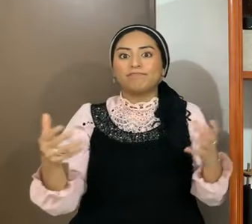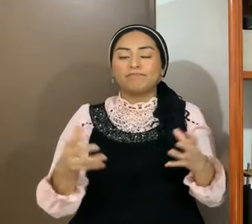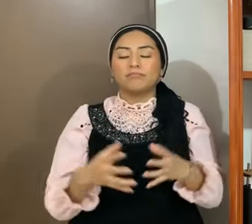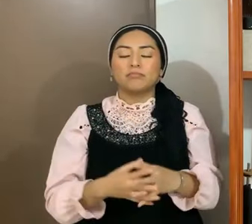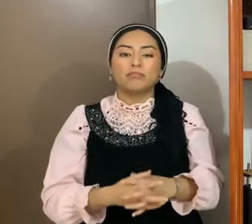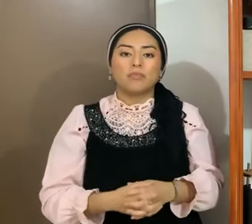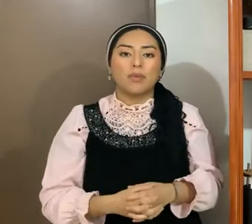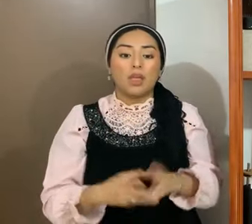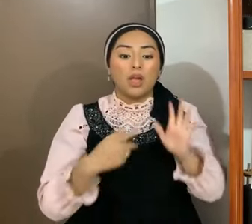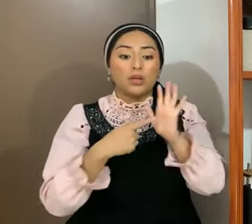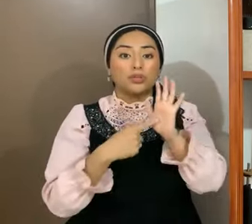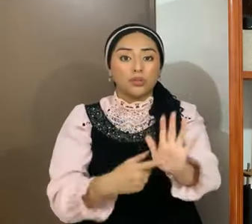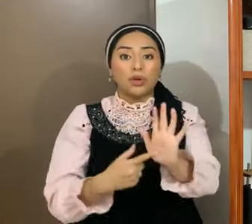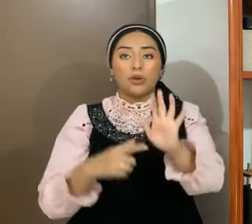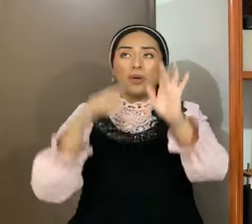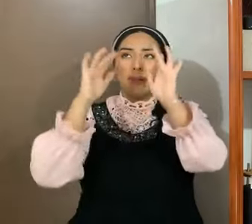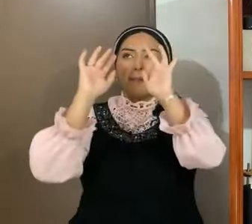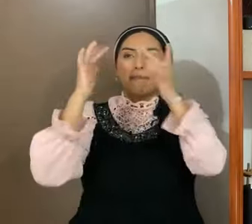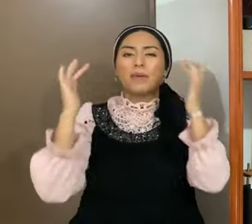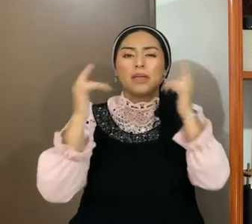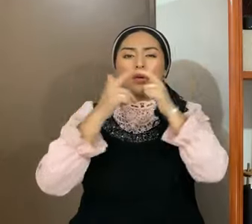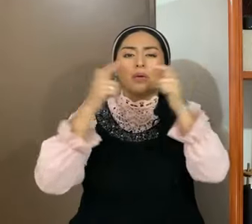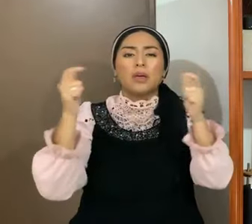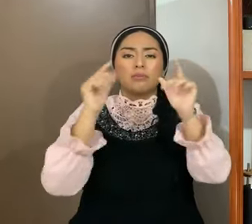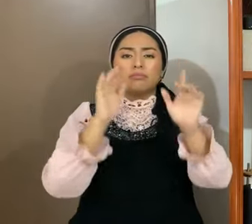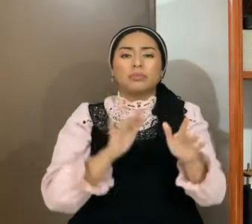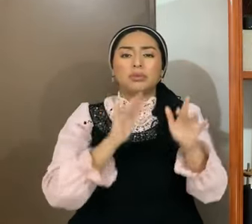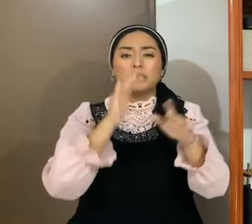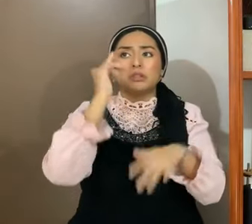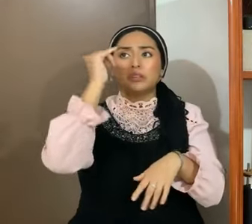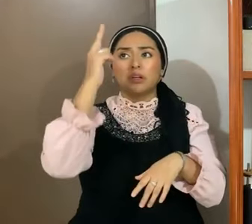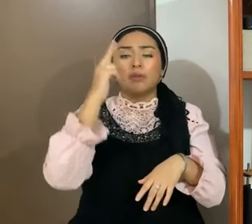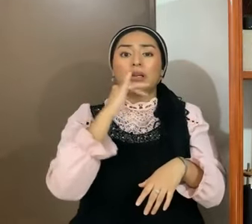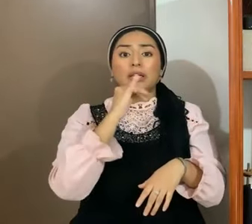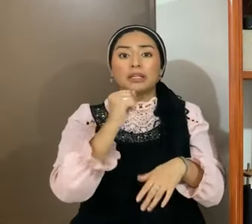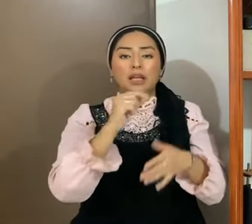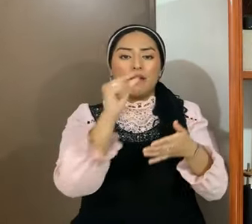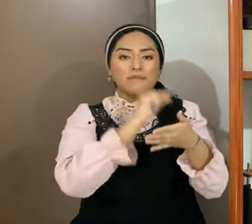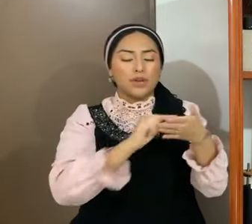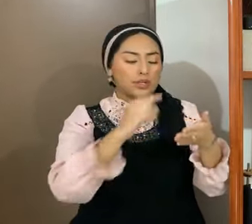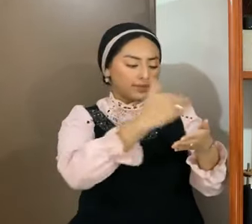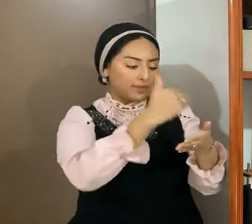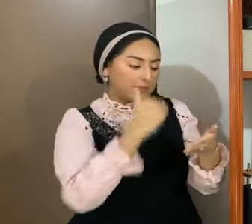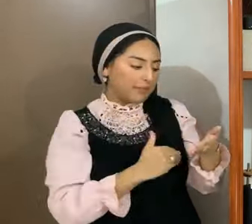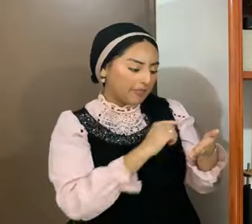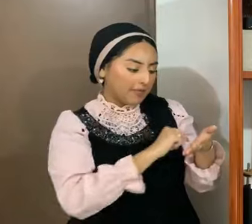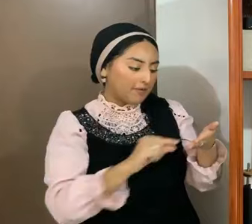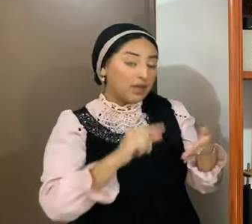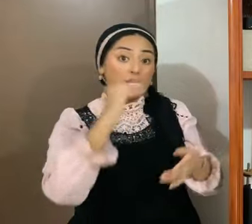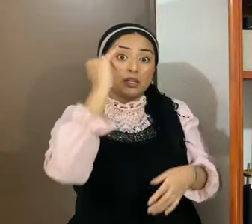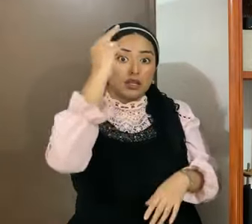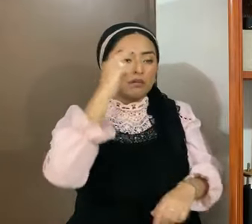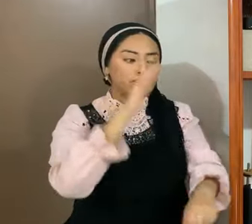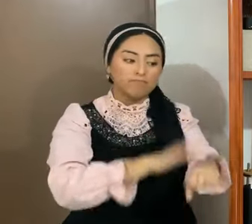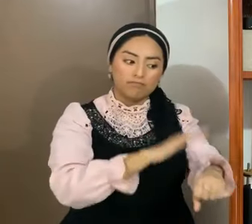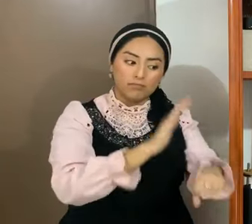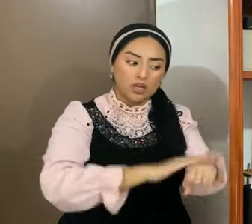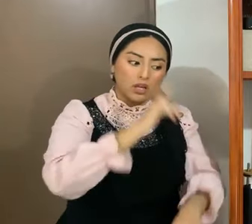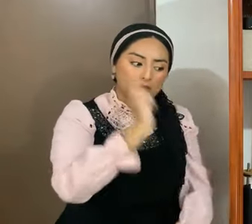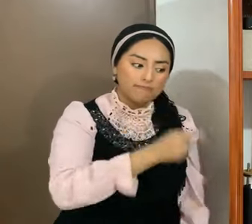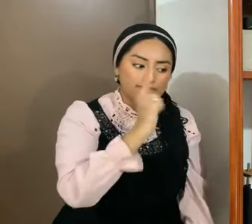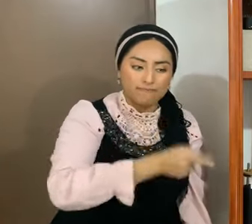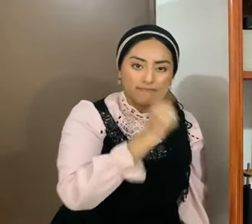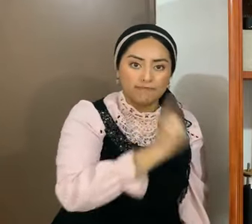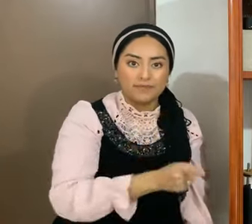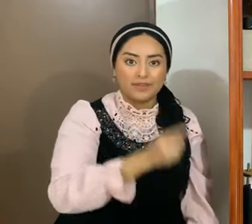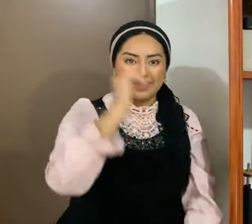de la majestuosidad, de la gran compasión de Yahweh, es el verso que sigue. Fíjense, a pesar de que el Eterno nos